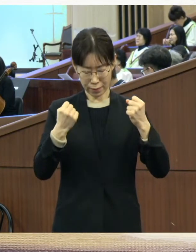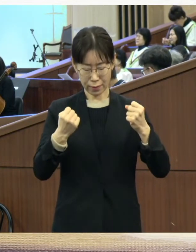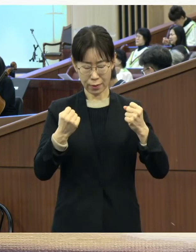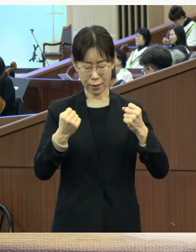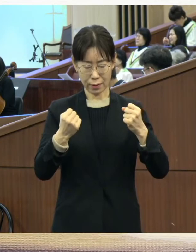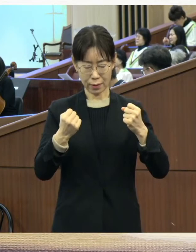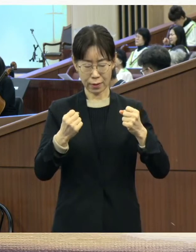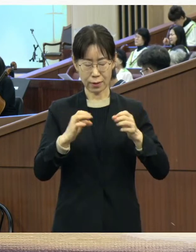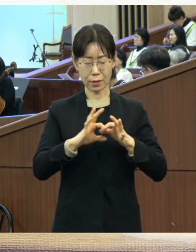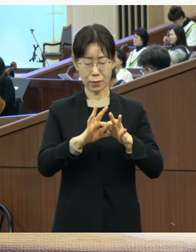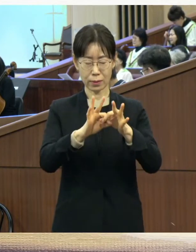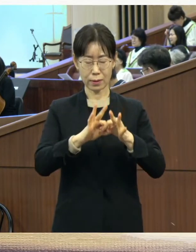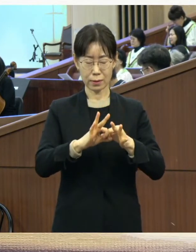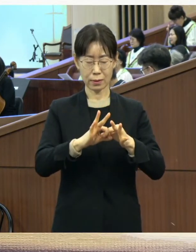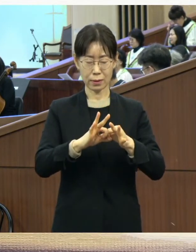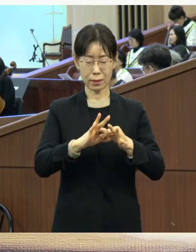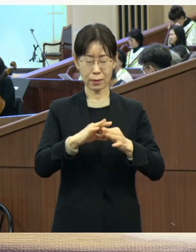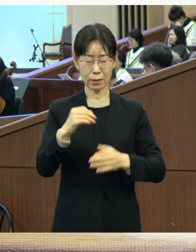또 주님의